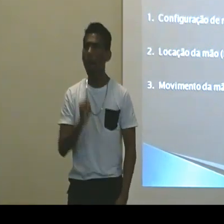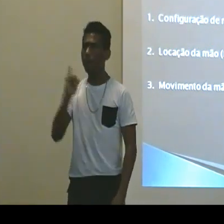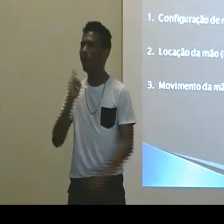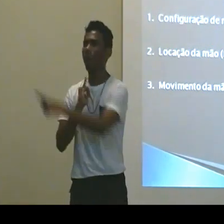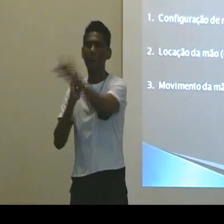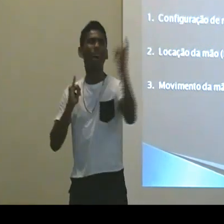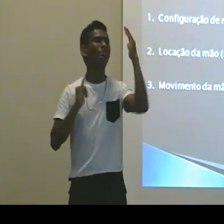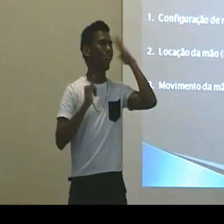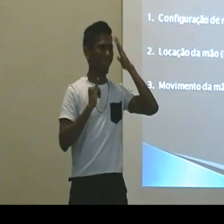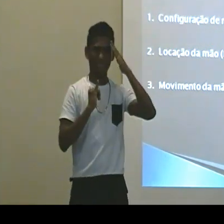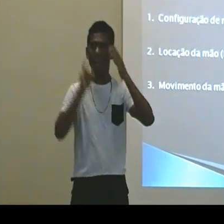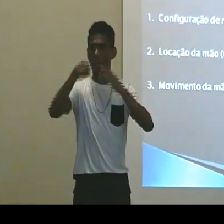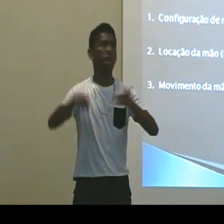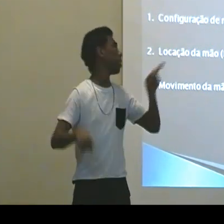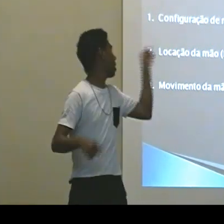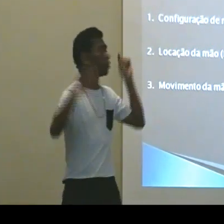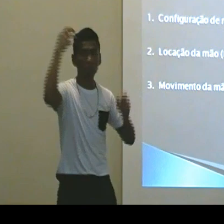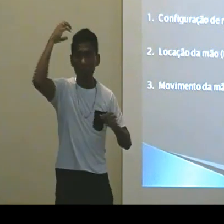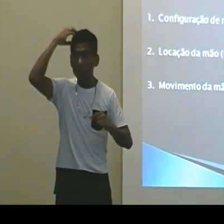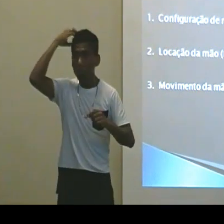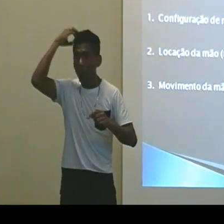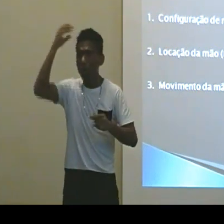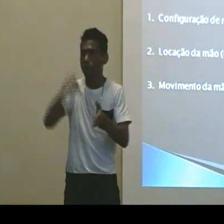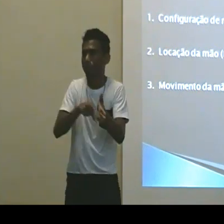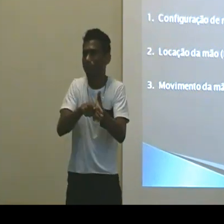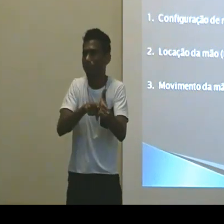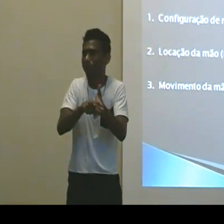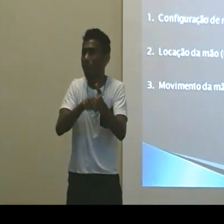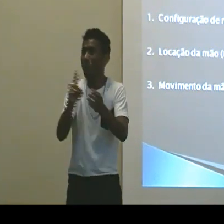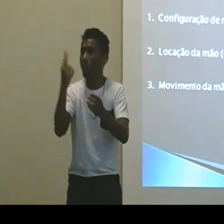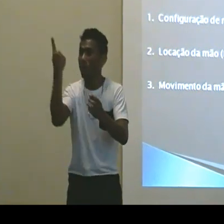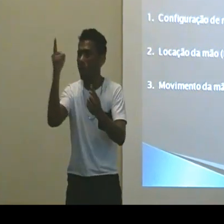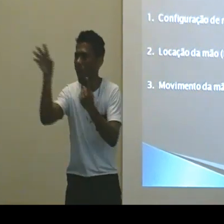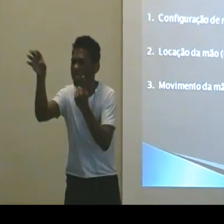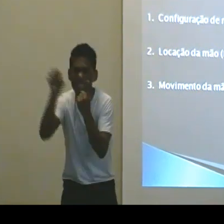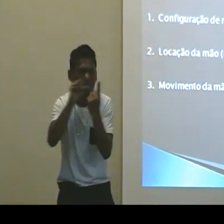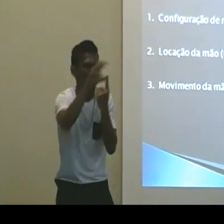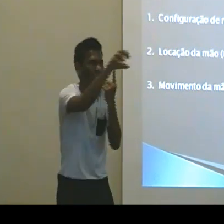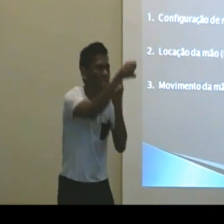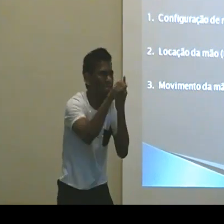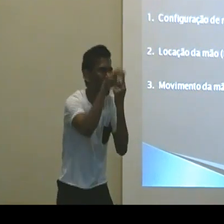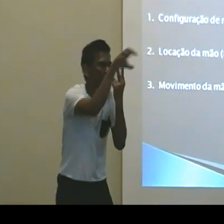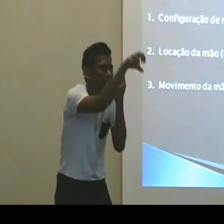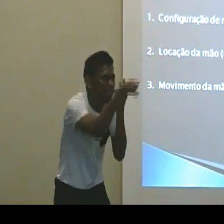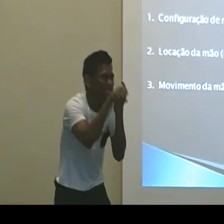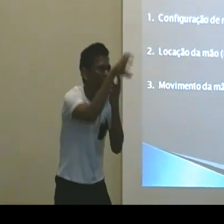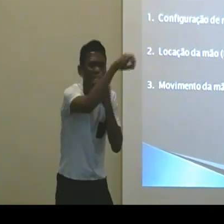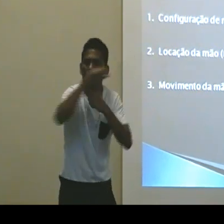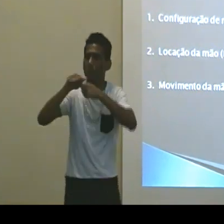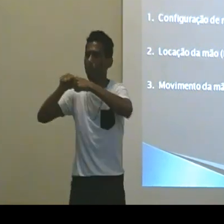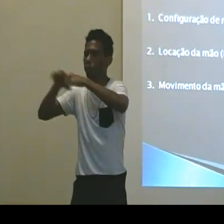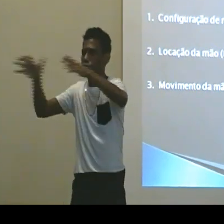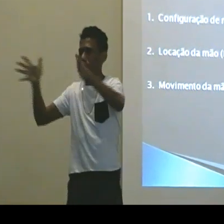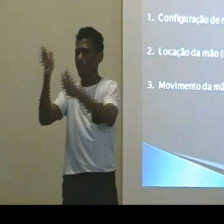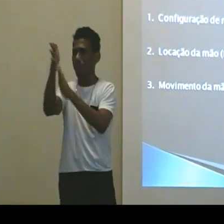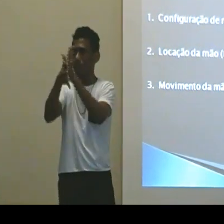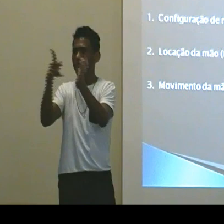avisar para um, avisar para outro. Se você fizer só isso, sem o movimento, o sinal não está completo. Então esses 3 parâmetros